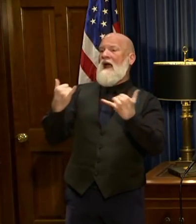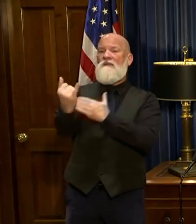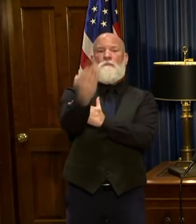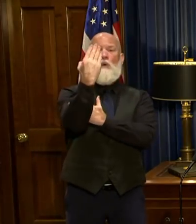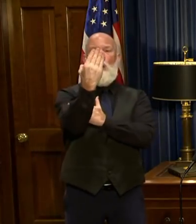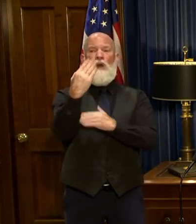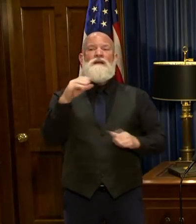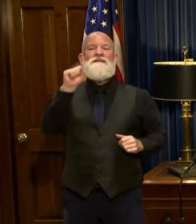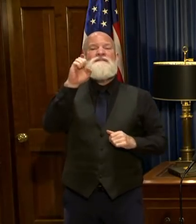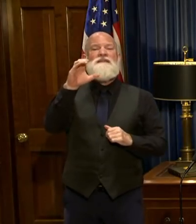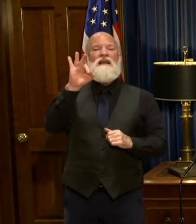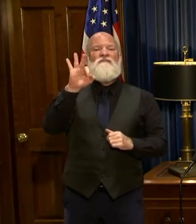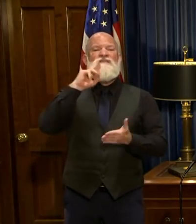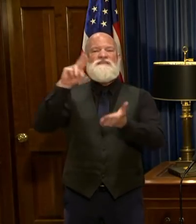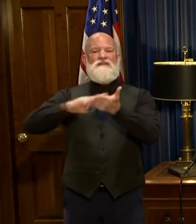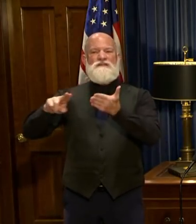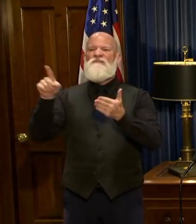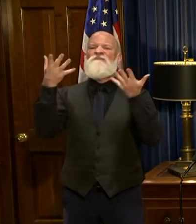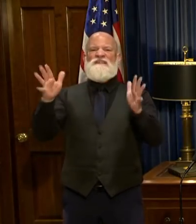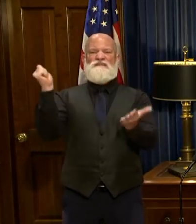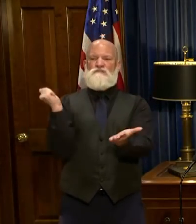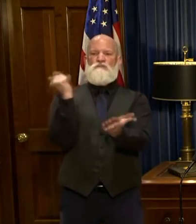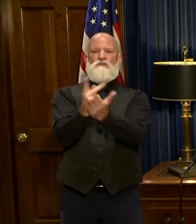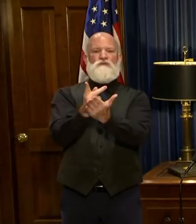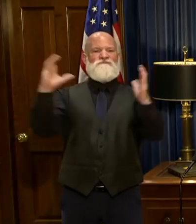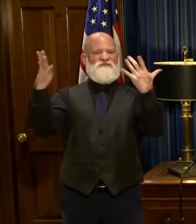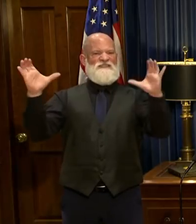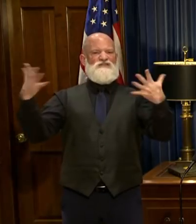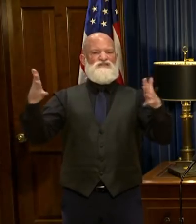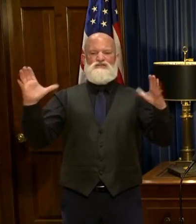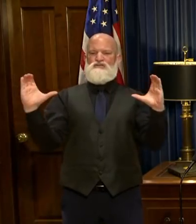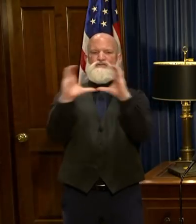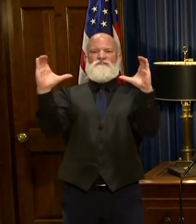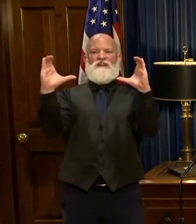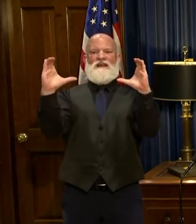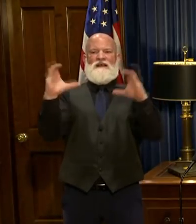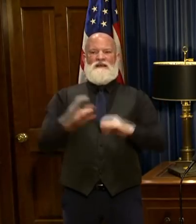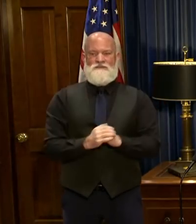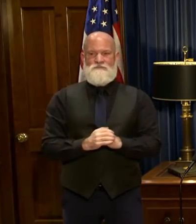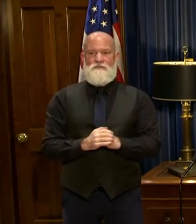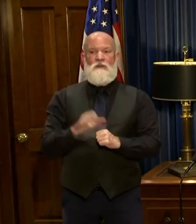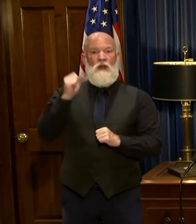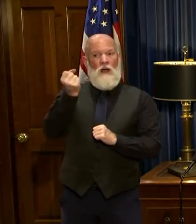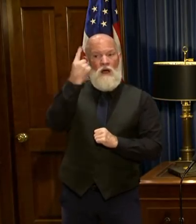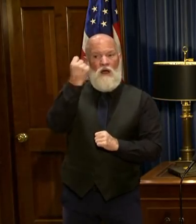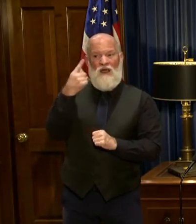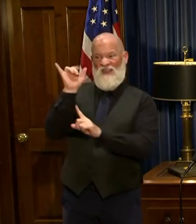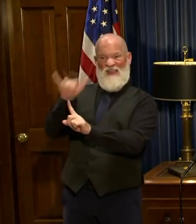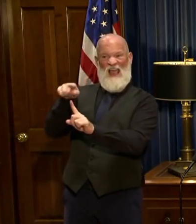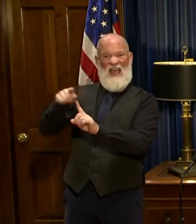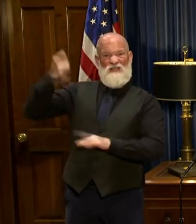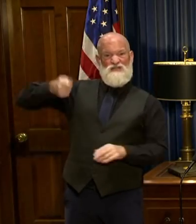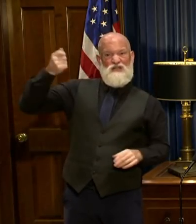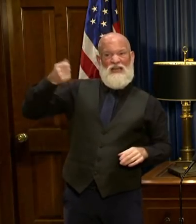républicain remporté de justesse par joe biden a certifié les résultats selon le gouverneur républicain brian kerr le camp trump et